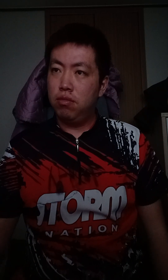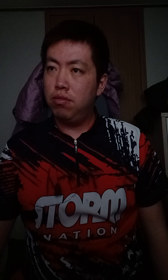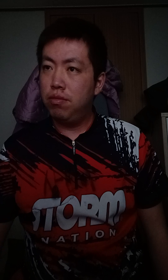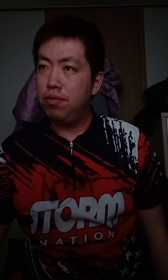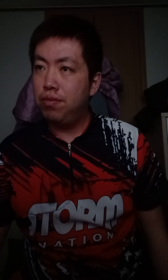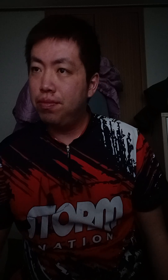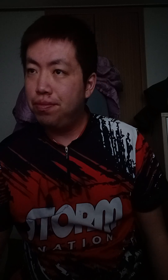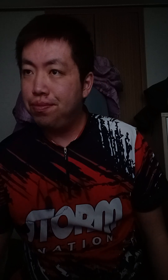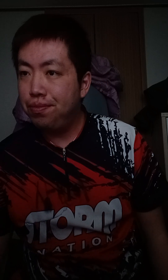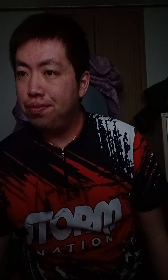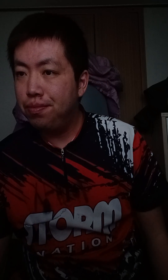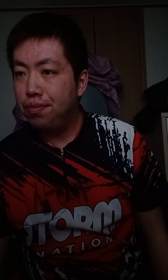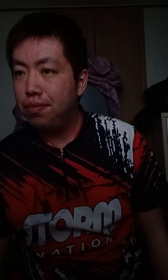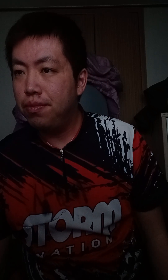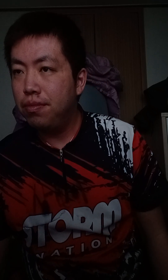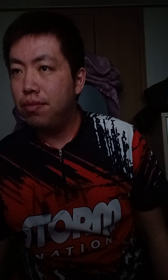취재본부에서 YTN 이상곤입니다.